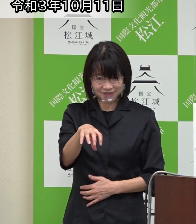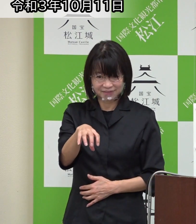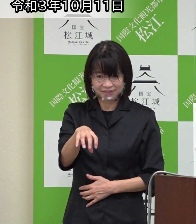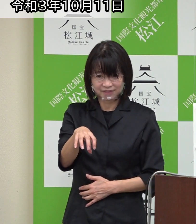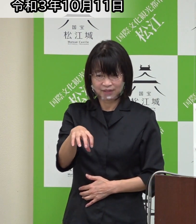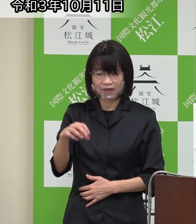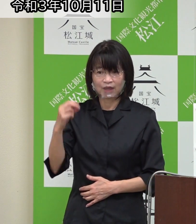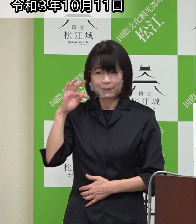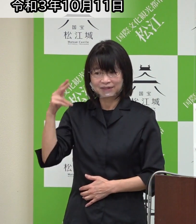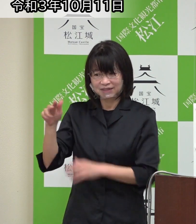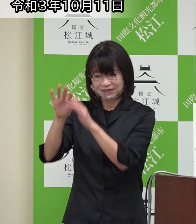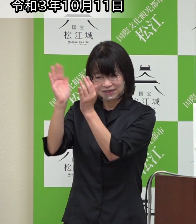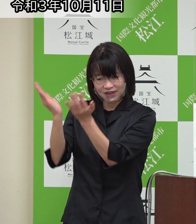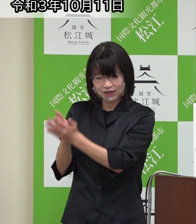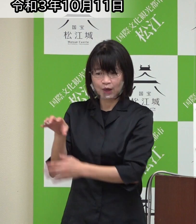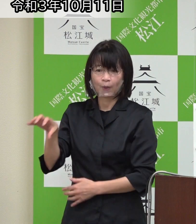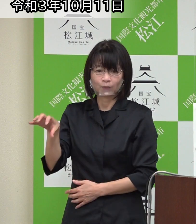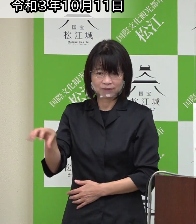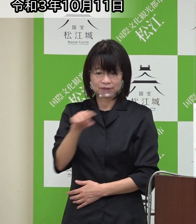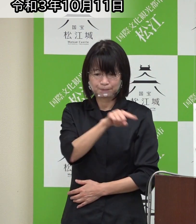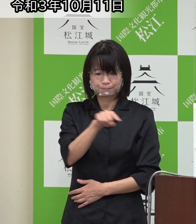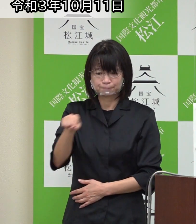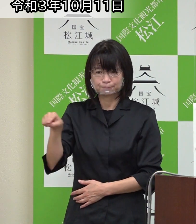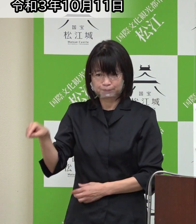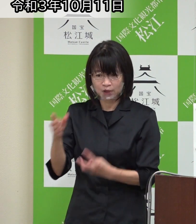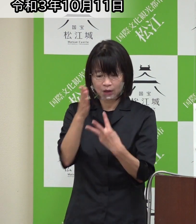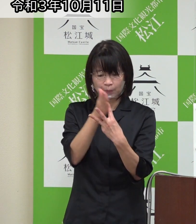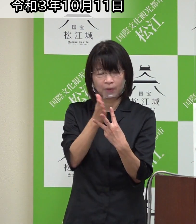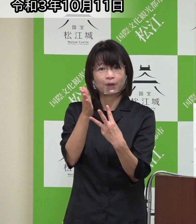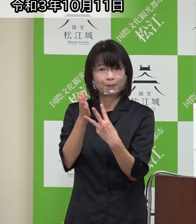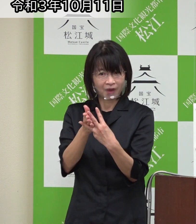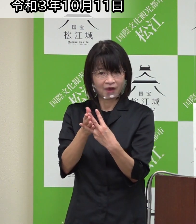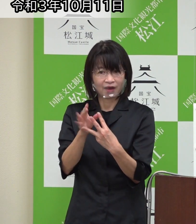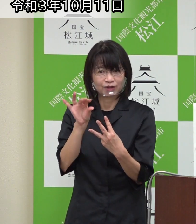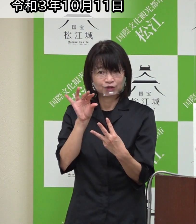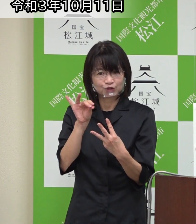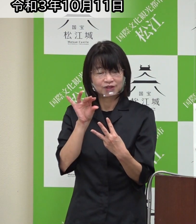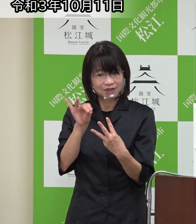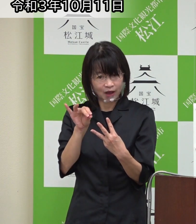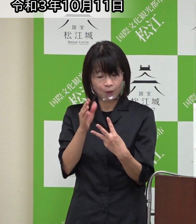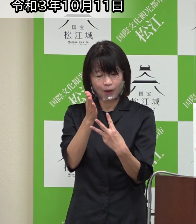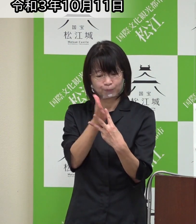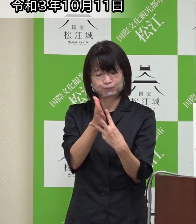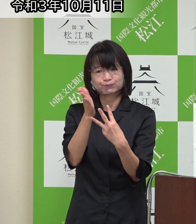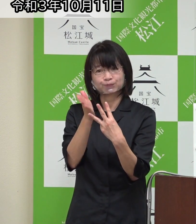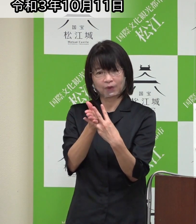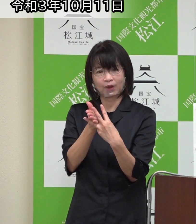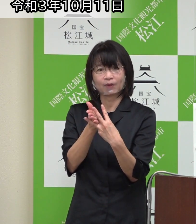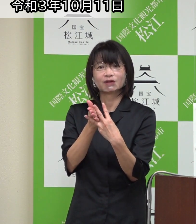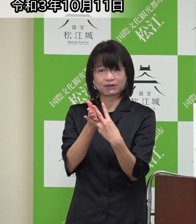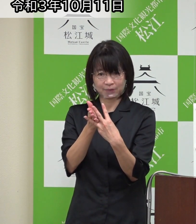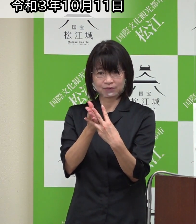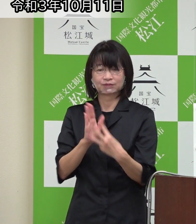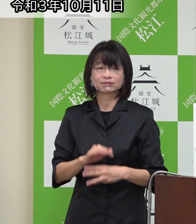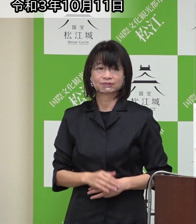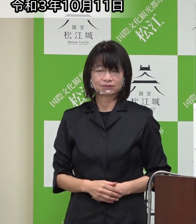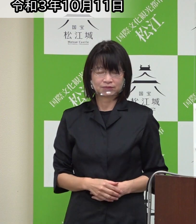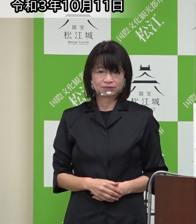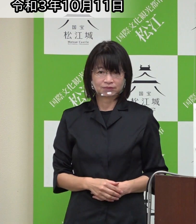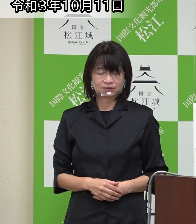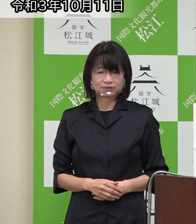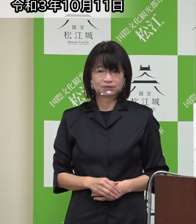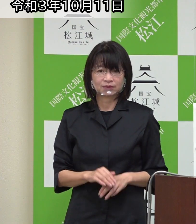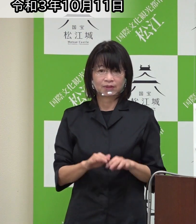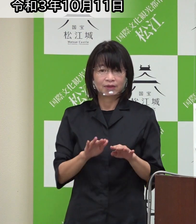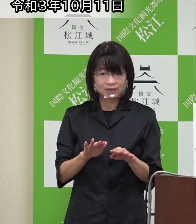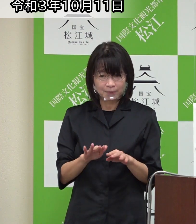報が見たい方は松江市のサイトにということで、ツイッターについて言えばリツイートをですね松江市の方ではしているという状況にありますので、とりあえず